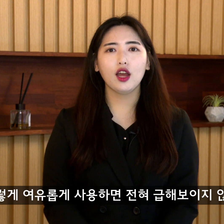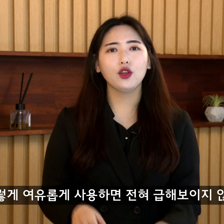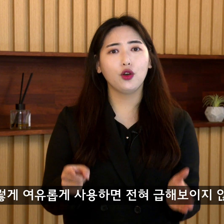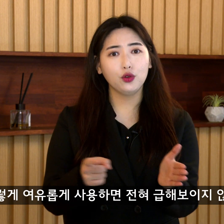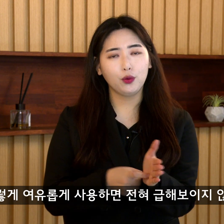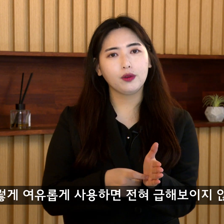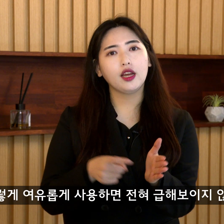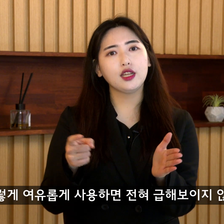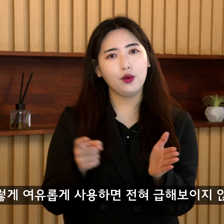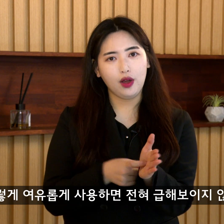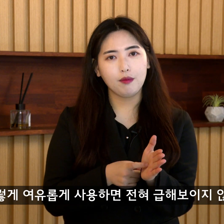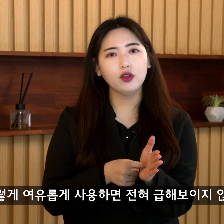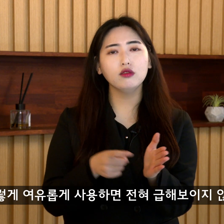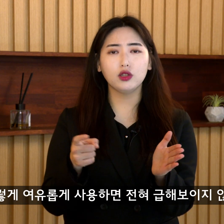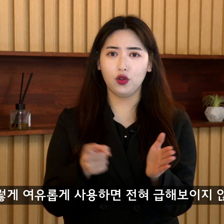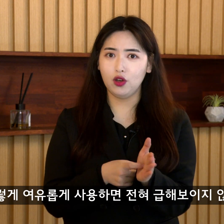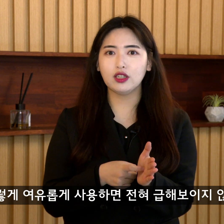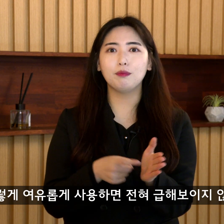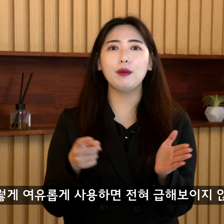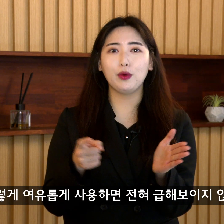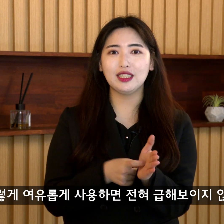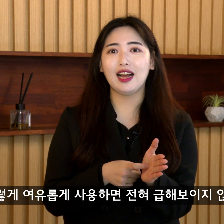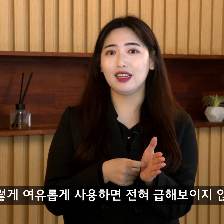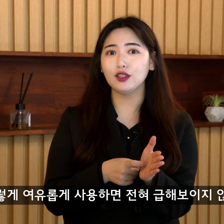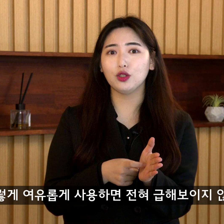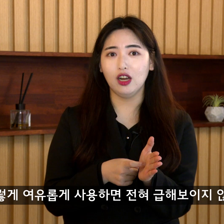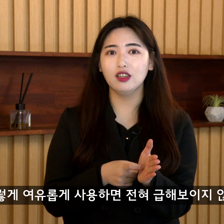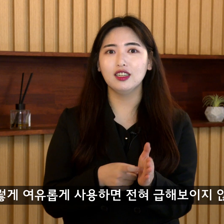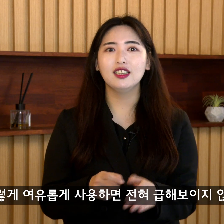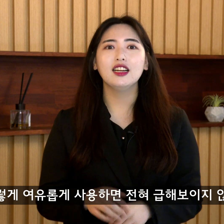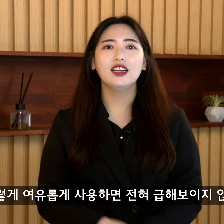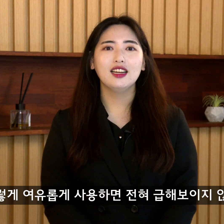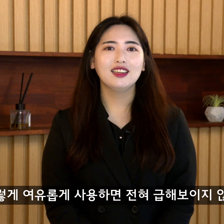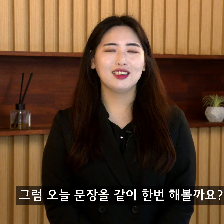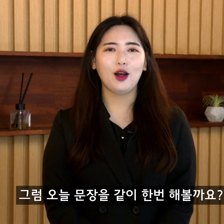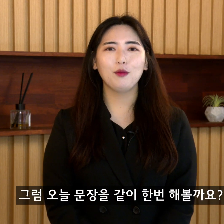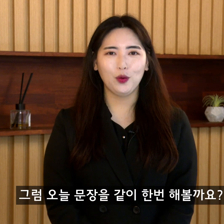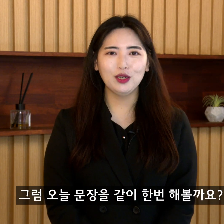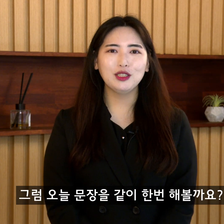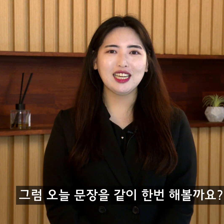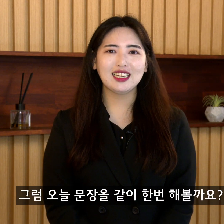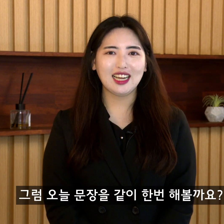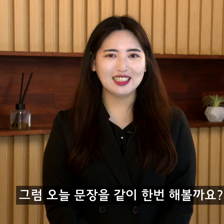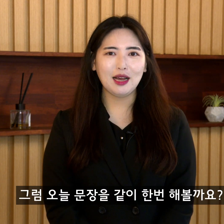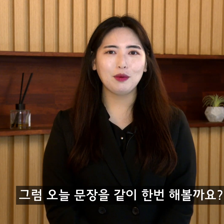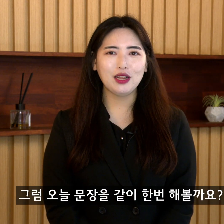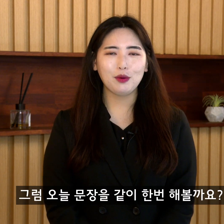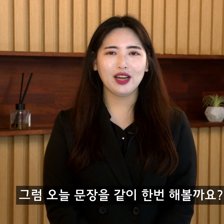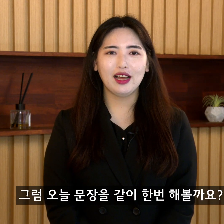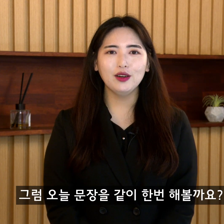여유롭게 사용하면 전혀 급해 보이지 않겠죠. 그럼 오늘 문장을 같이 한번 해볼까요?